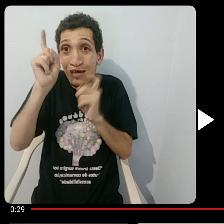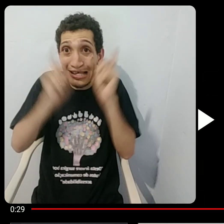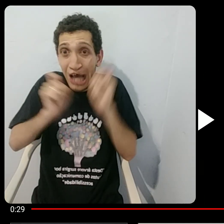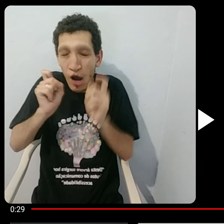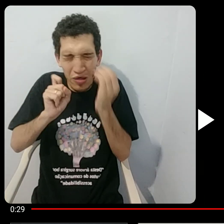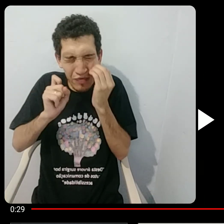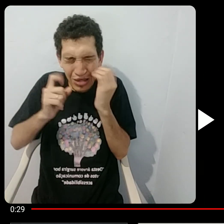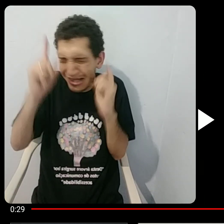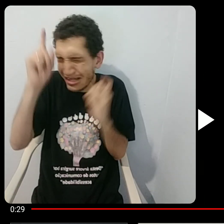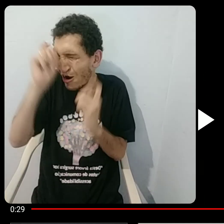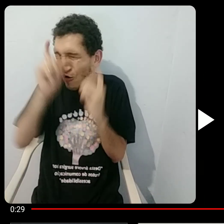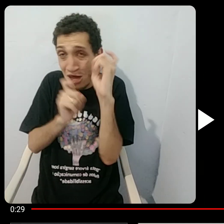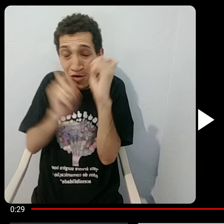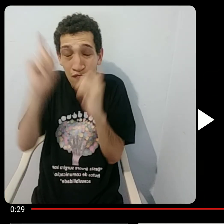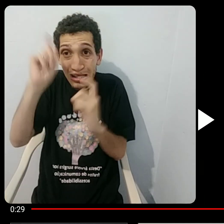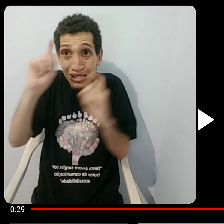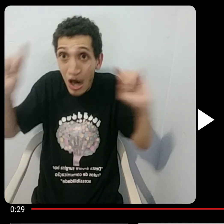parcial. Então, assim, faz expressão parcial